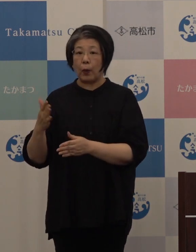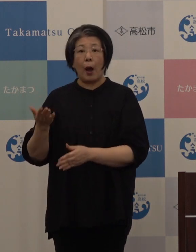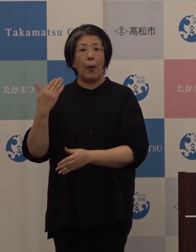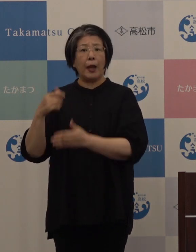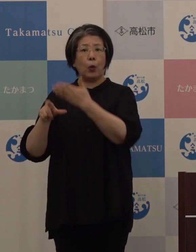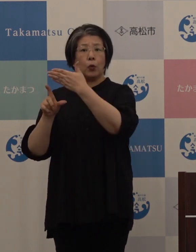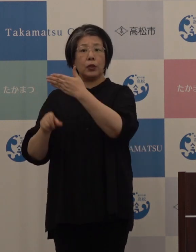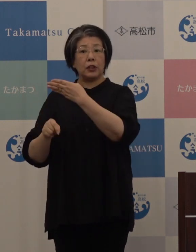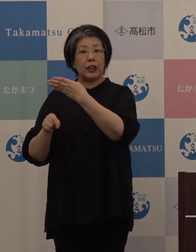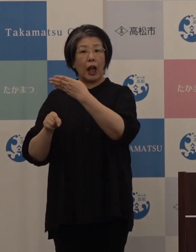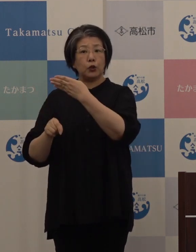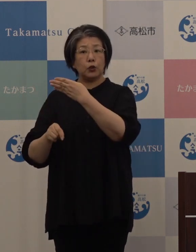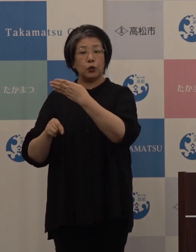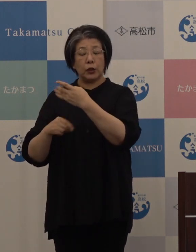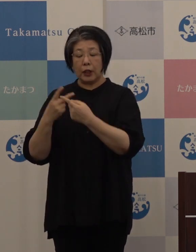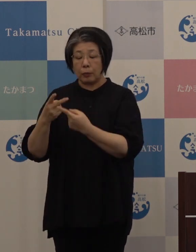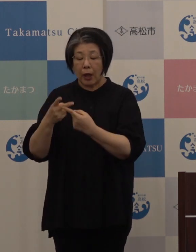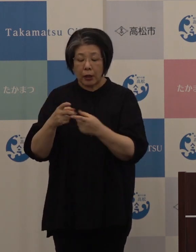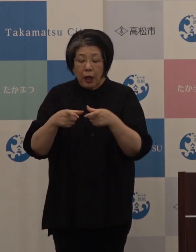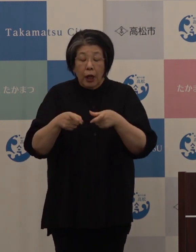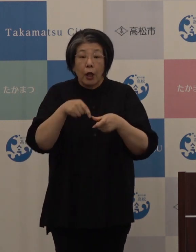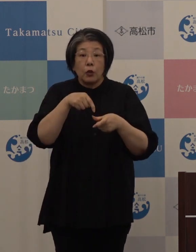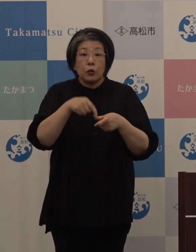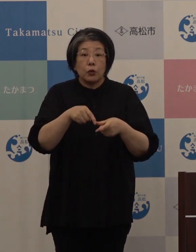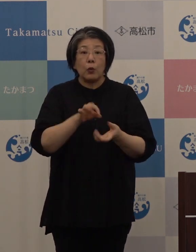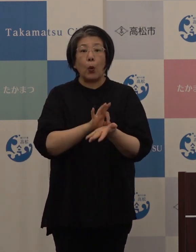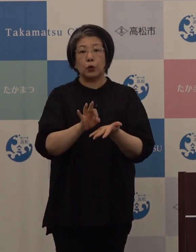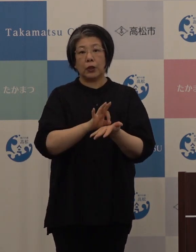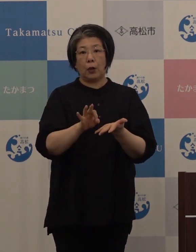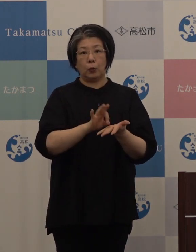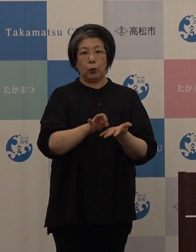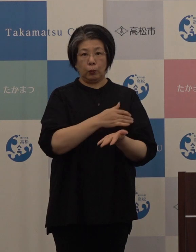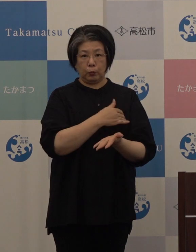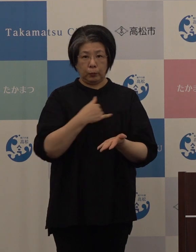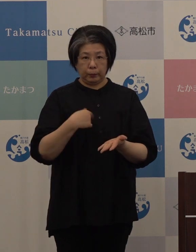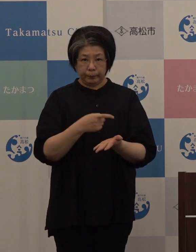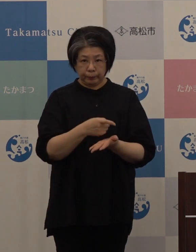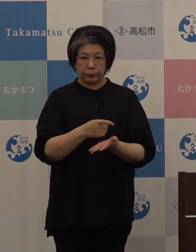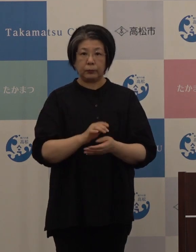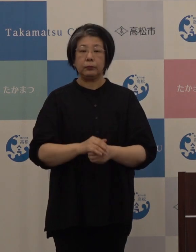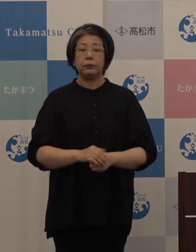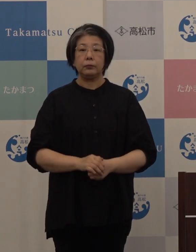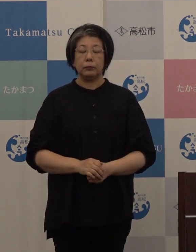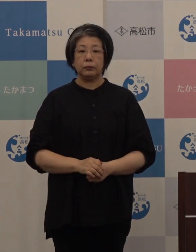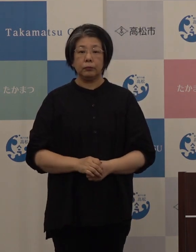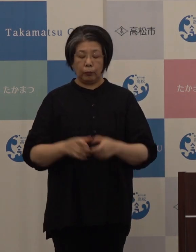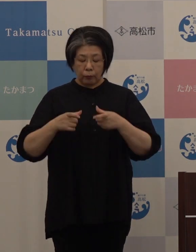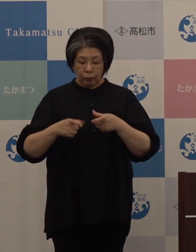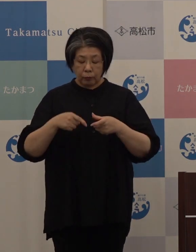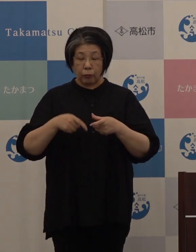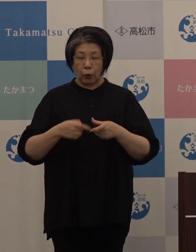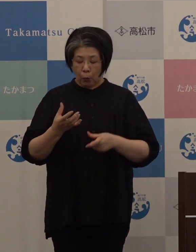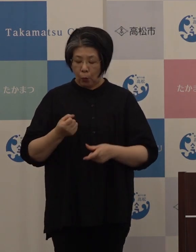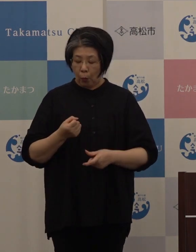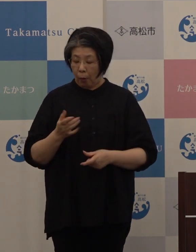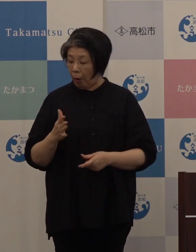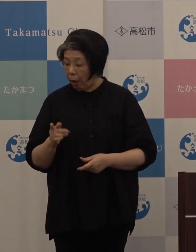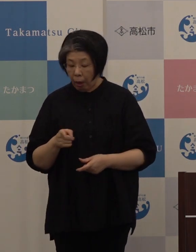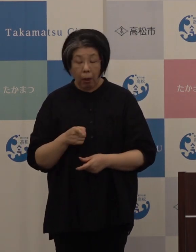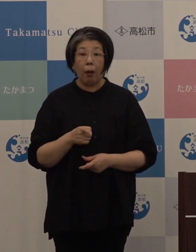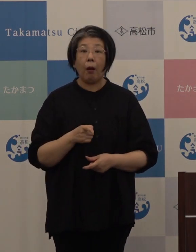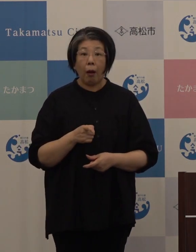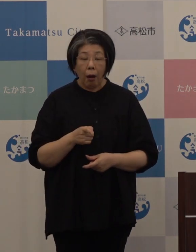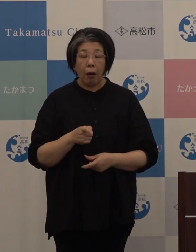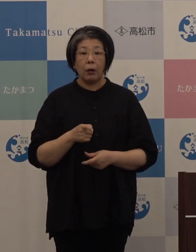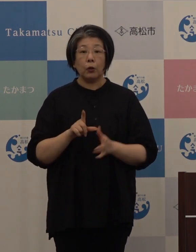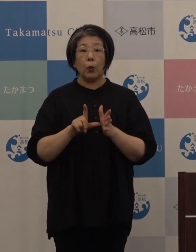ております接種券を使用していただくということになるわけになります。なお接種券が手元に見当たらないというような場